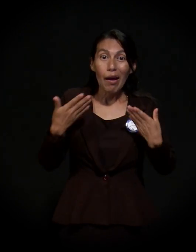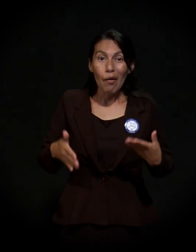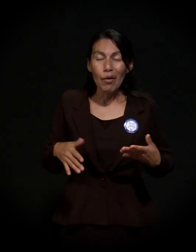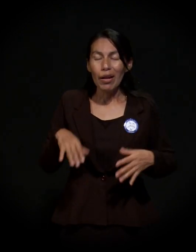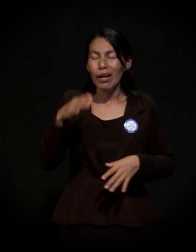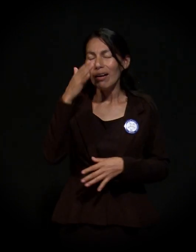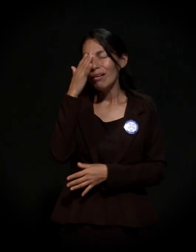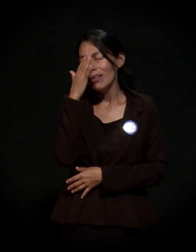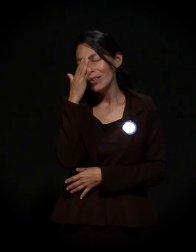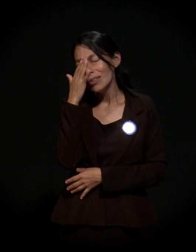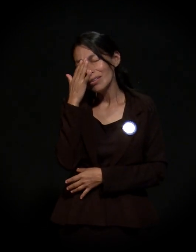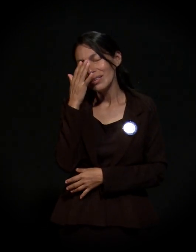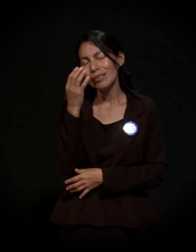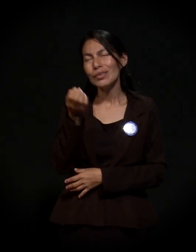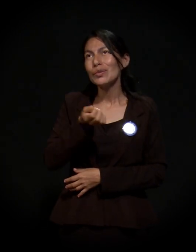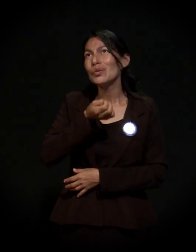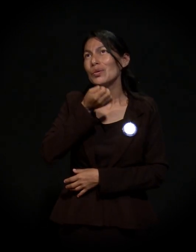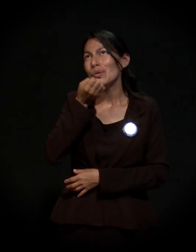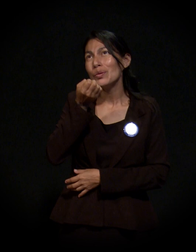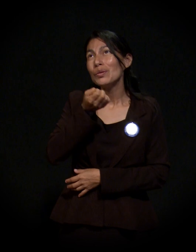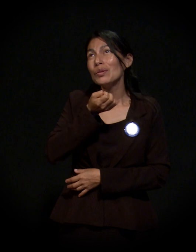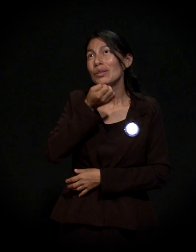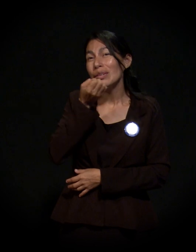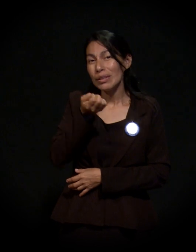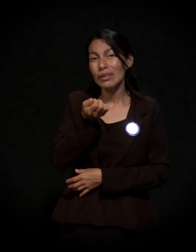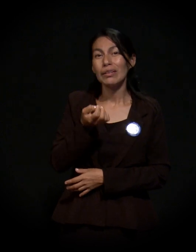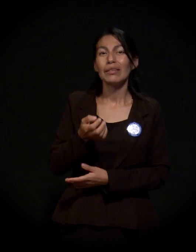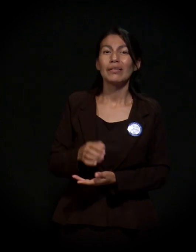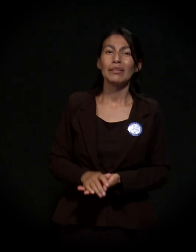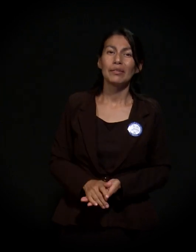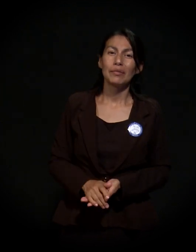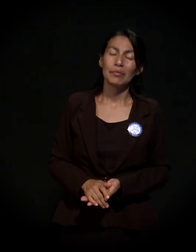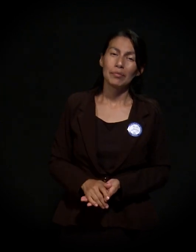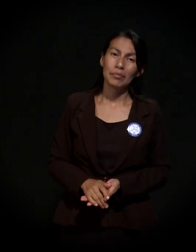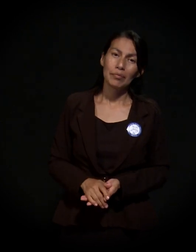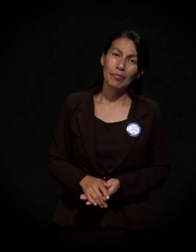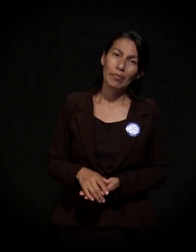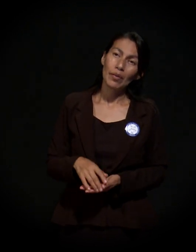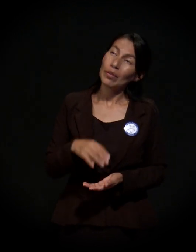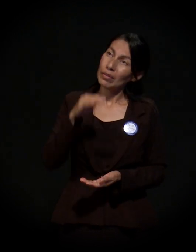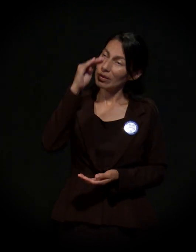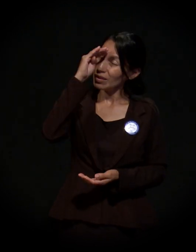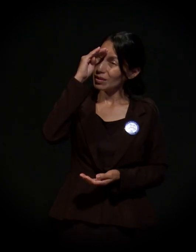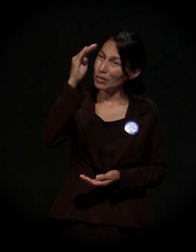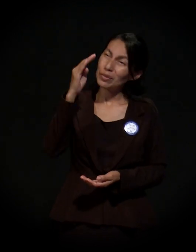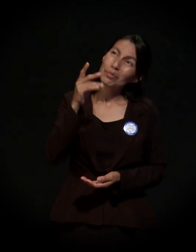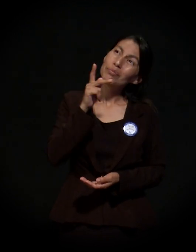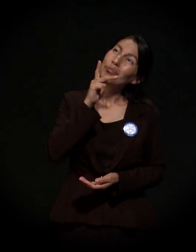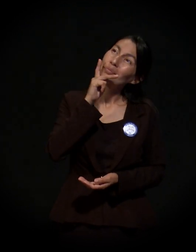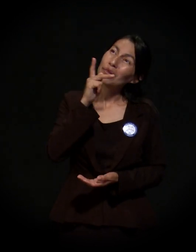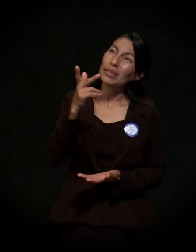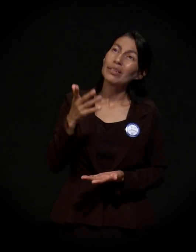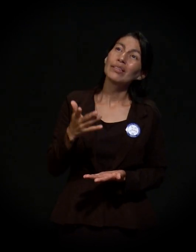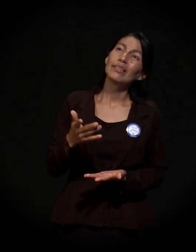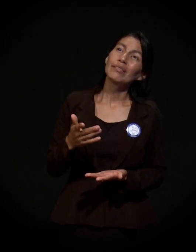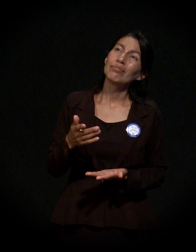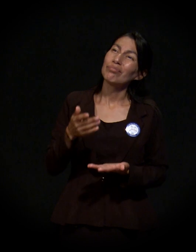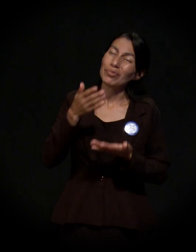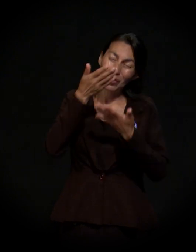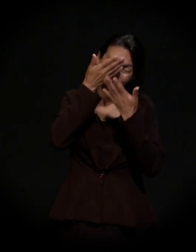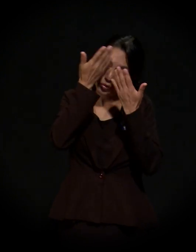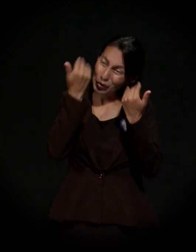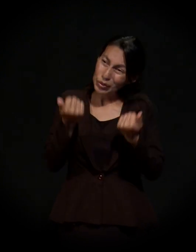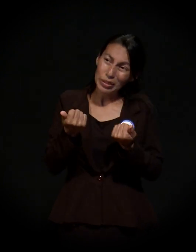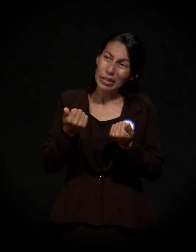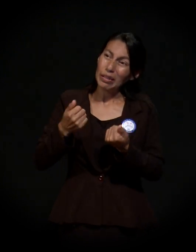hacer? Me puse en oración, le dije al Señor, Padre, no